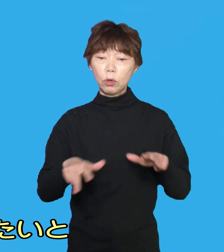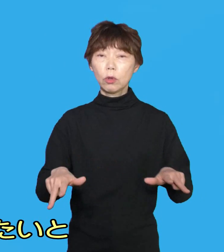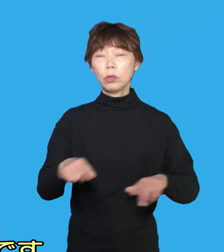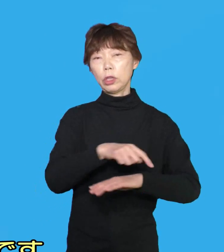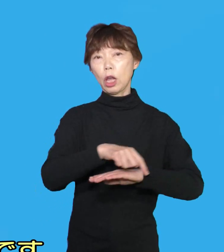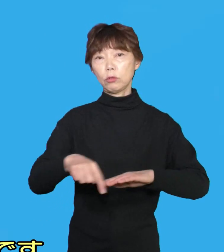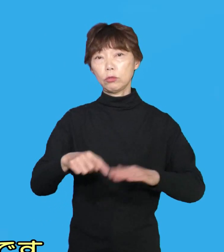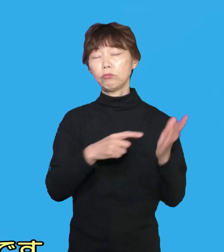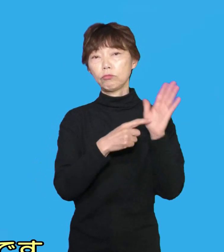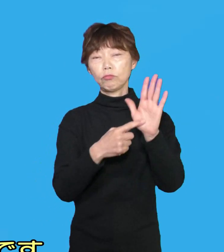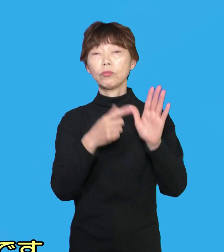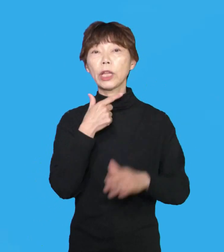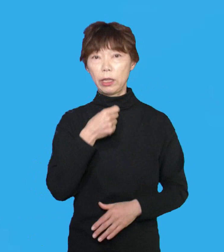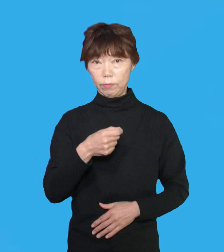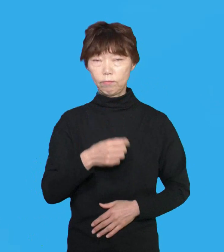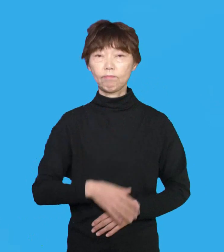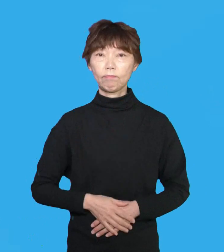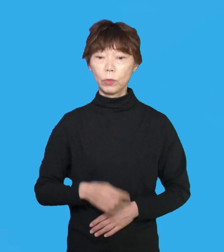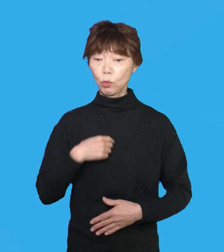。私からは以上です。